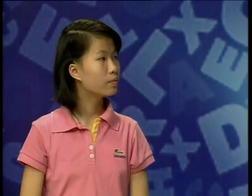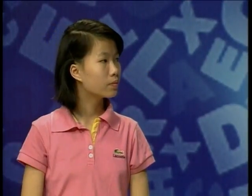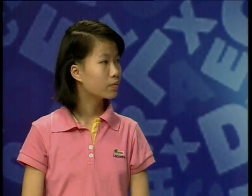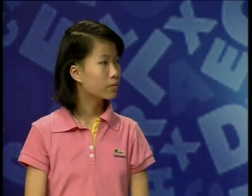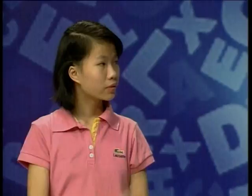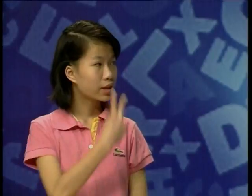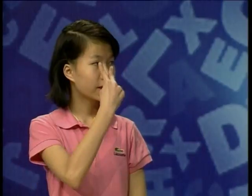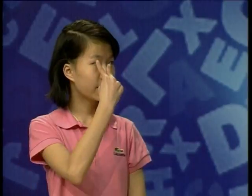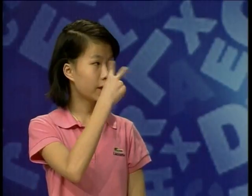Đó là ký hiệu nhìn